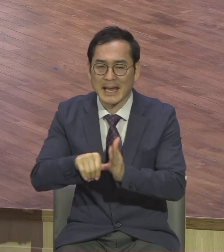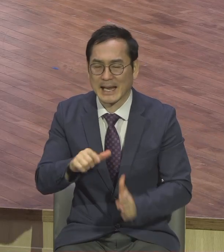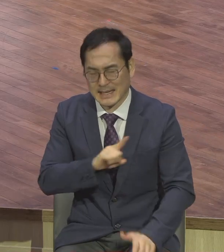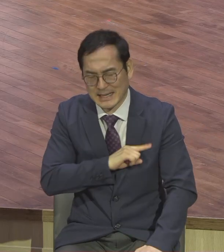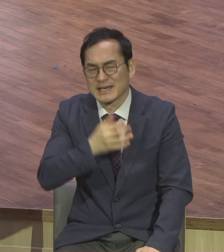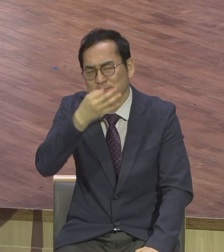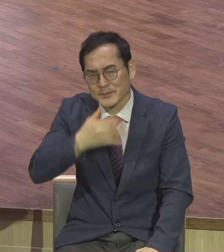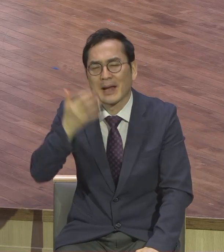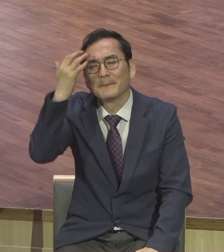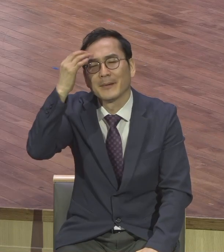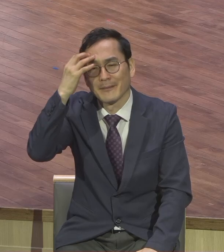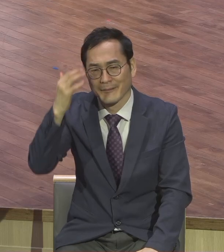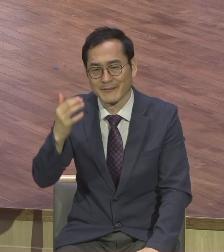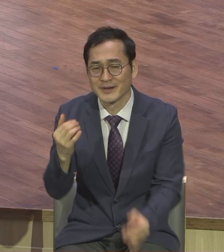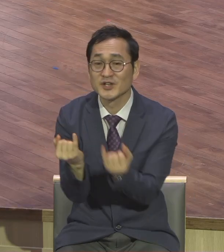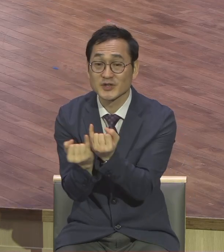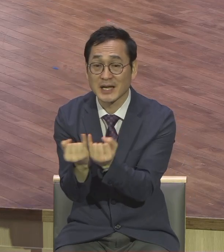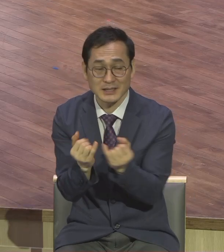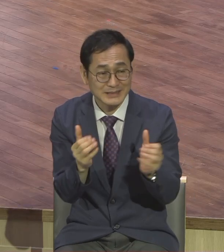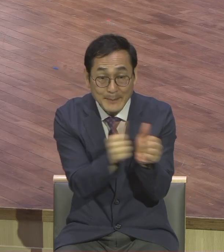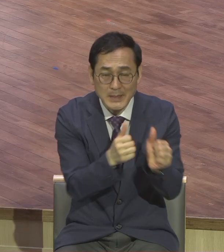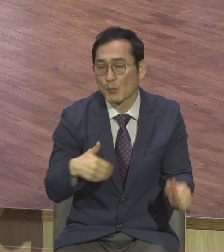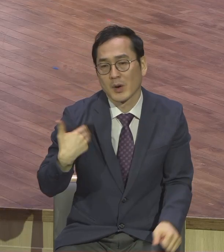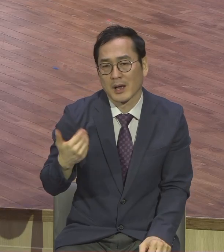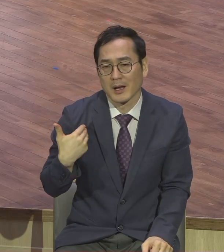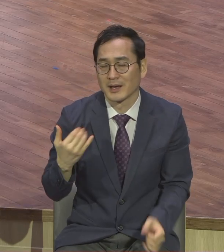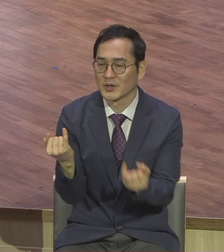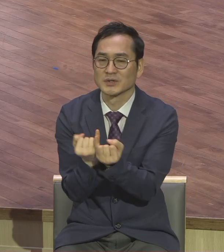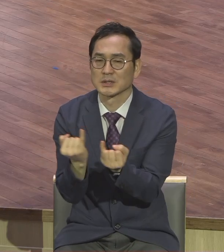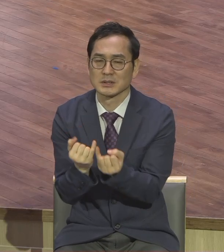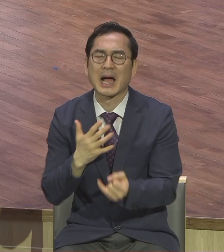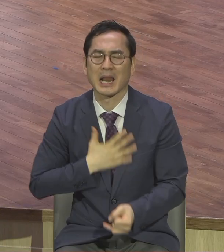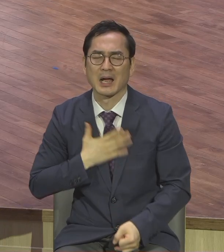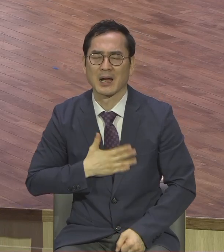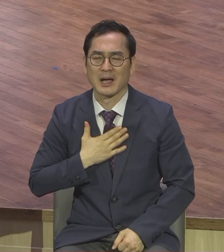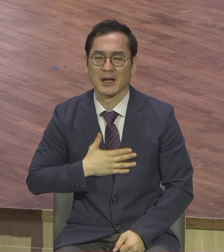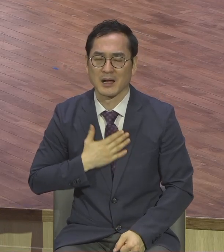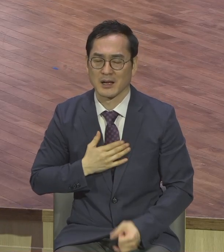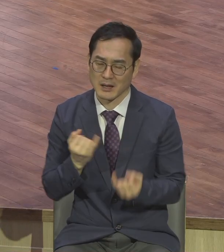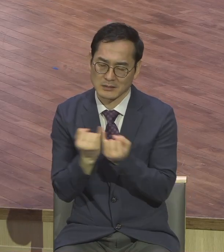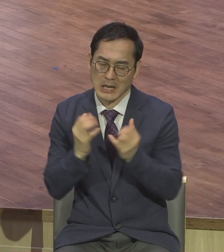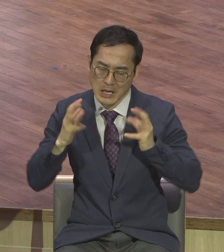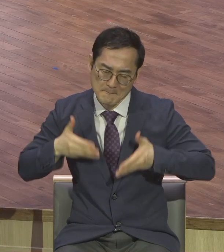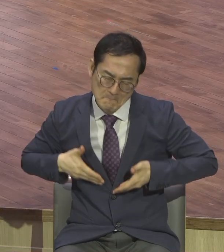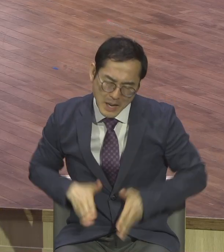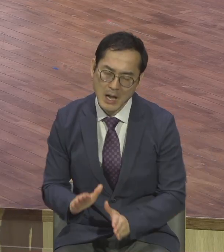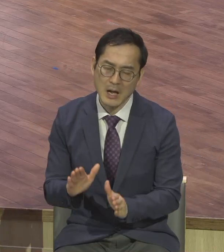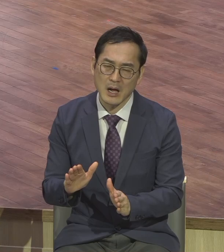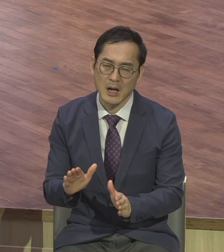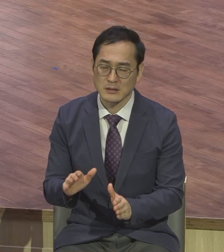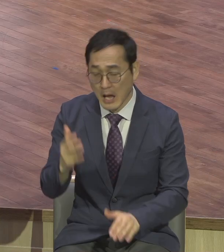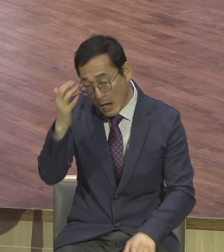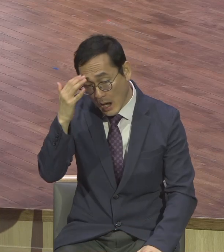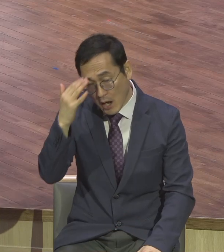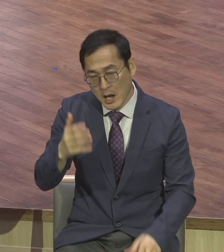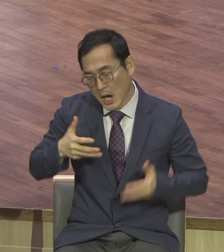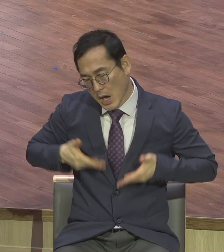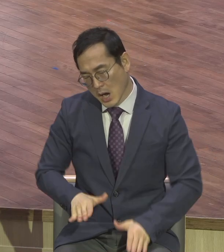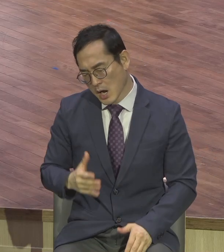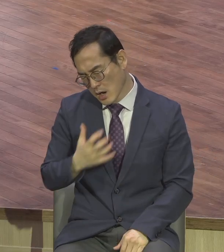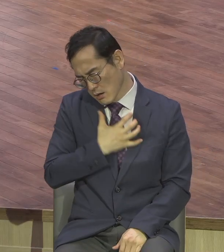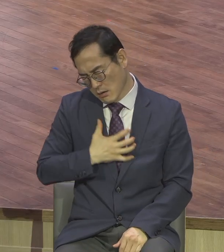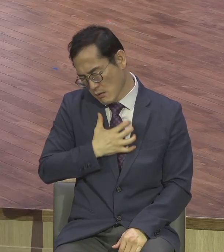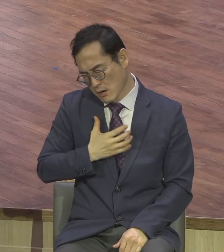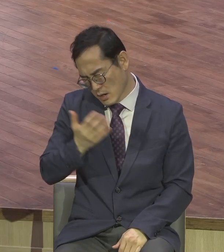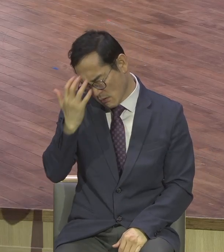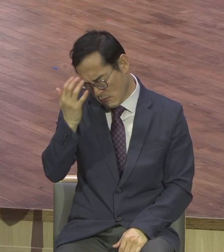모르지만 아이를 낳으면 여자들은 알지요. 해산의 고통. 그런데 이상한 거는 그 아이를 낳고 죽을 힘을 다해서 아이를